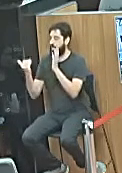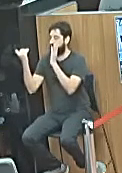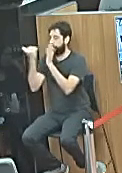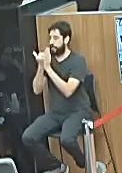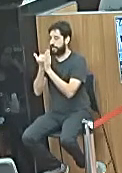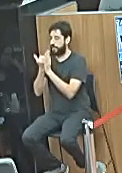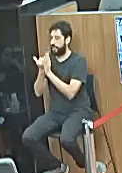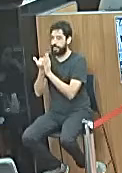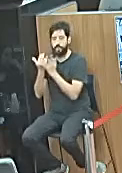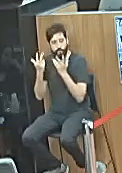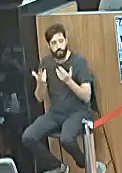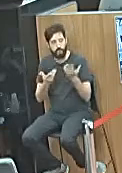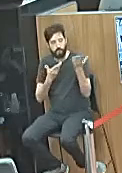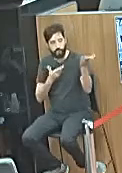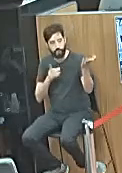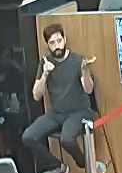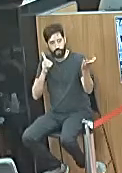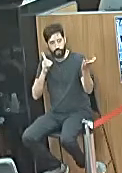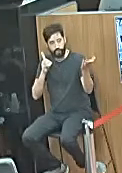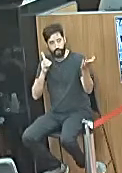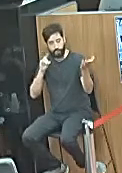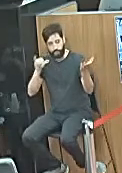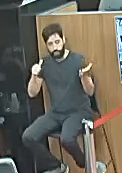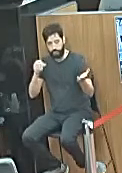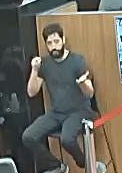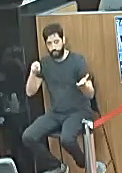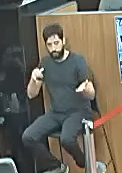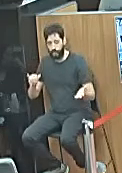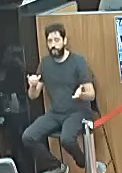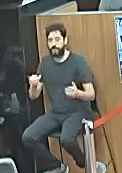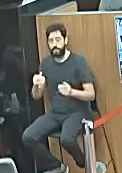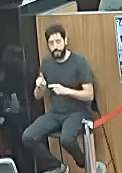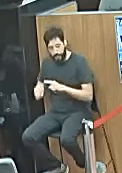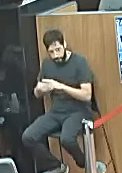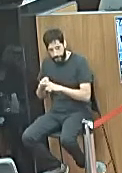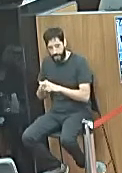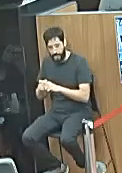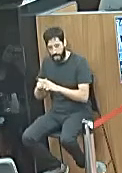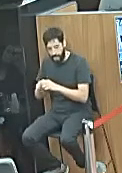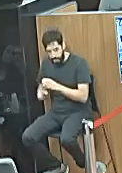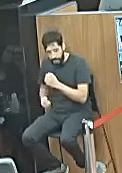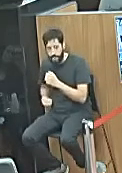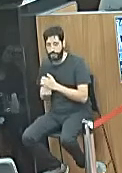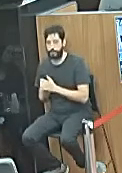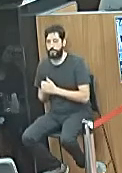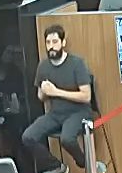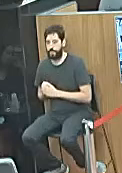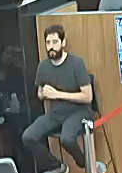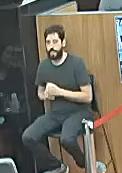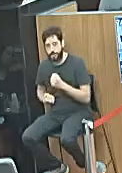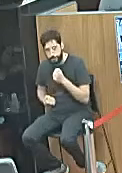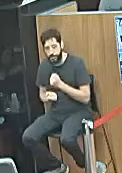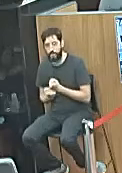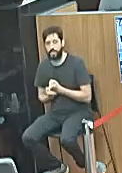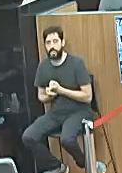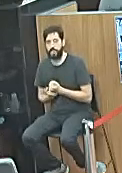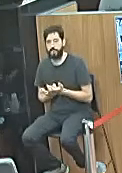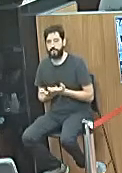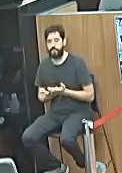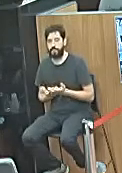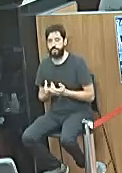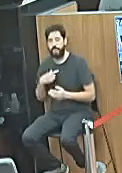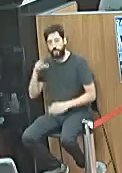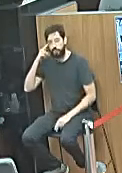o jovem de hodgson nick cada vez mais em poderá levar as mais nós é um sonho nosso